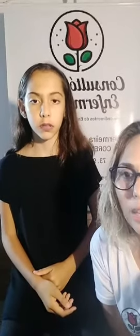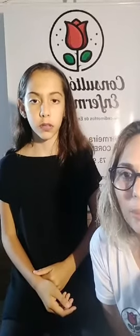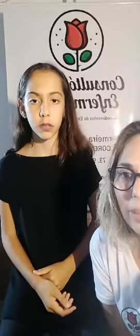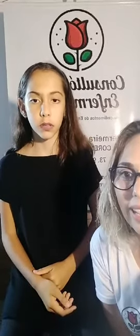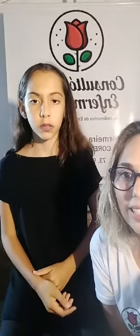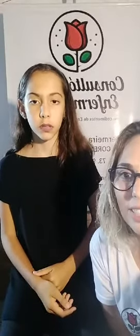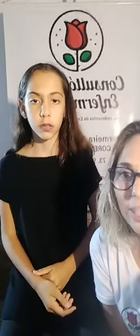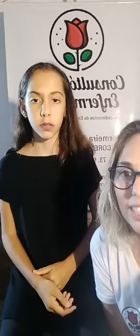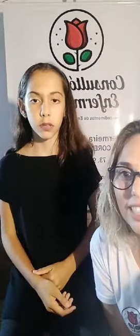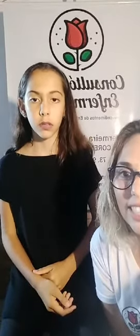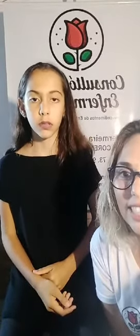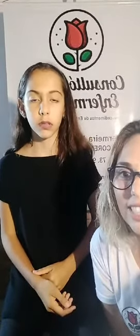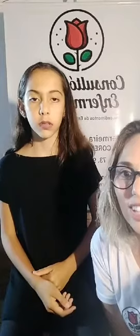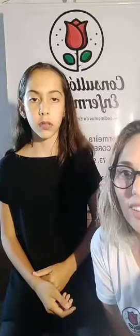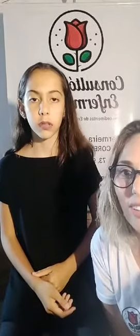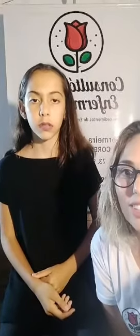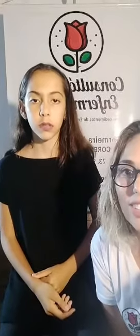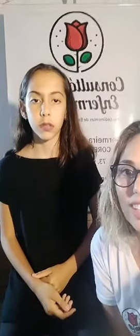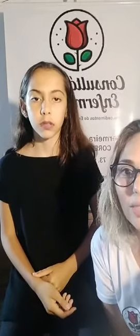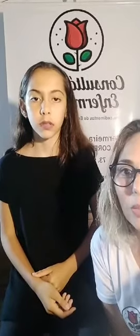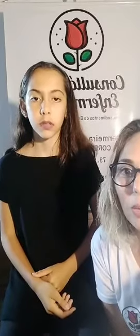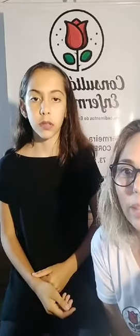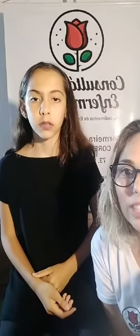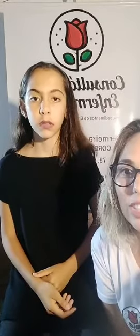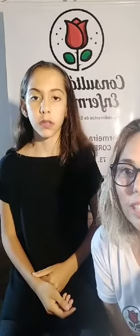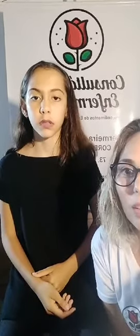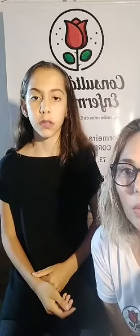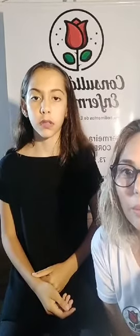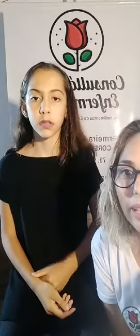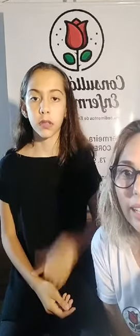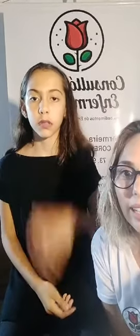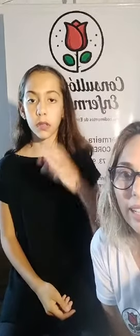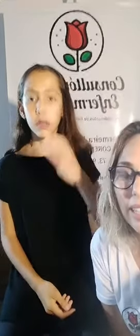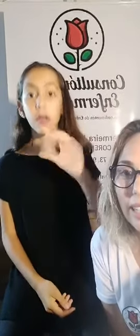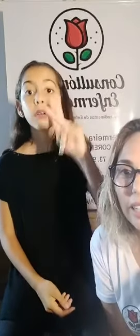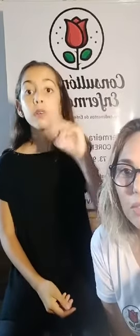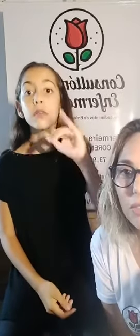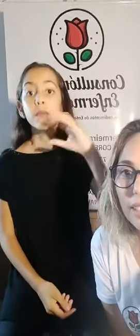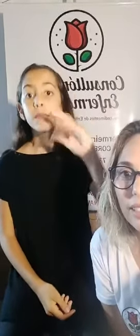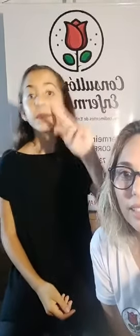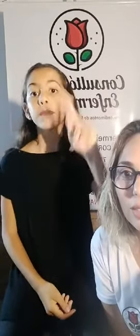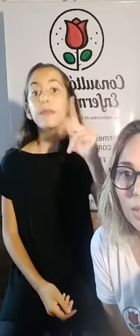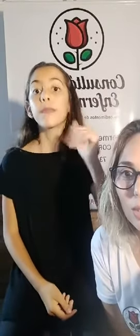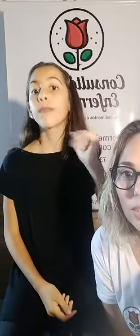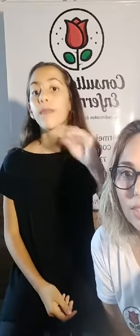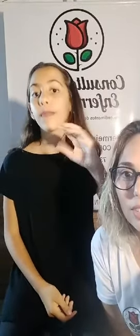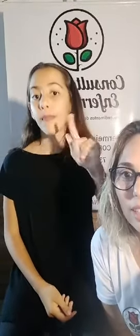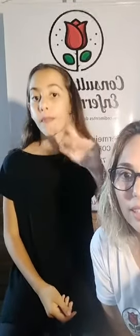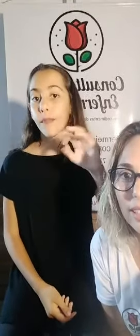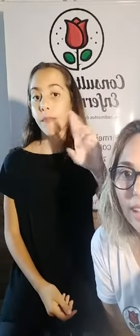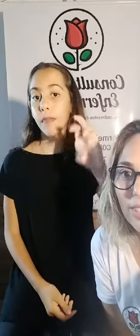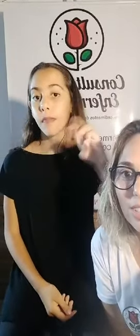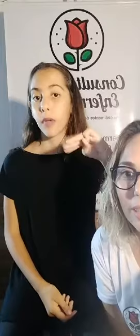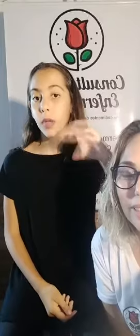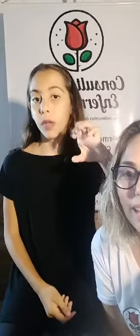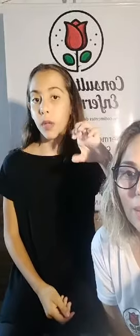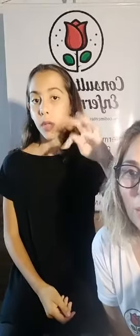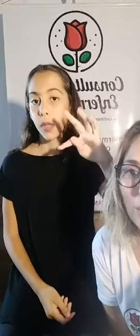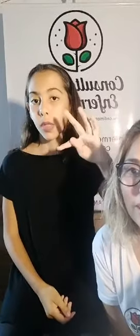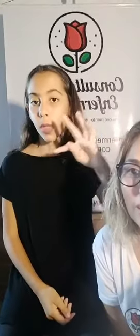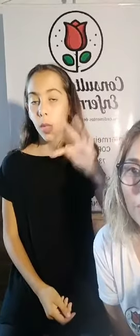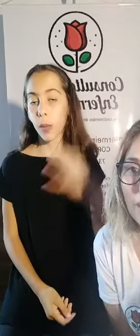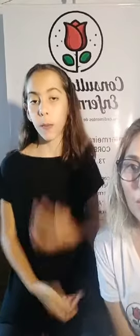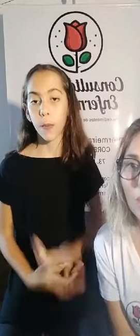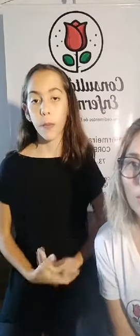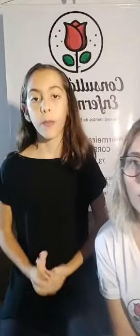tia Beth, minha tia, Geórgia, Chica Gourmet, enfim, tantos outros que já entraram e já mandaram um oi